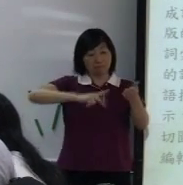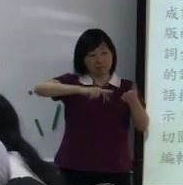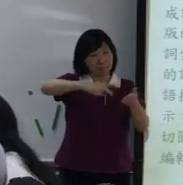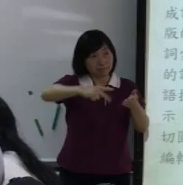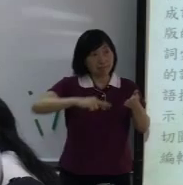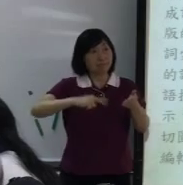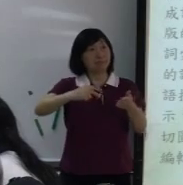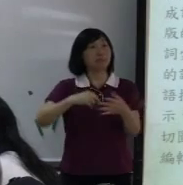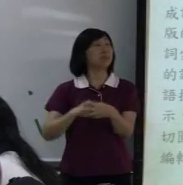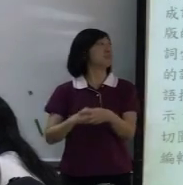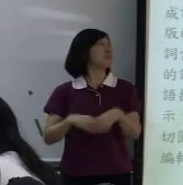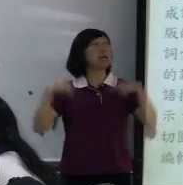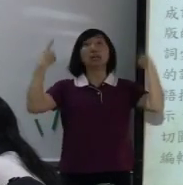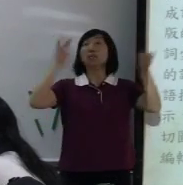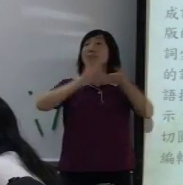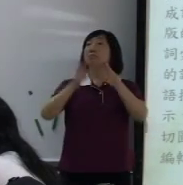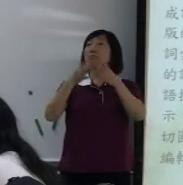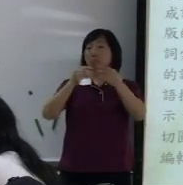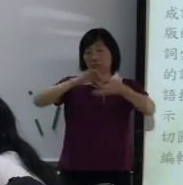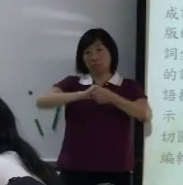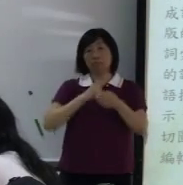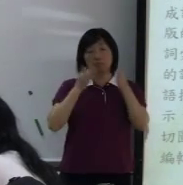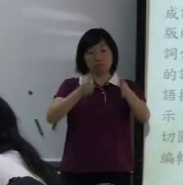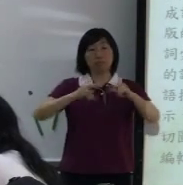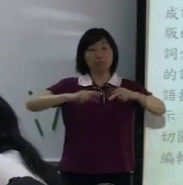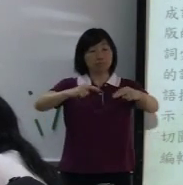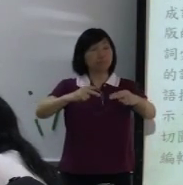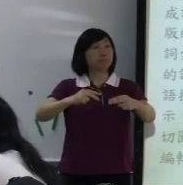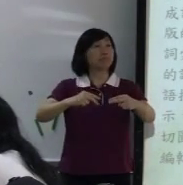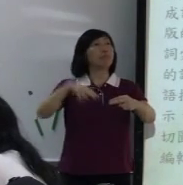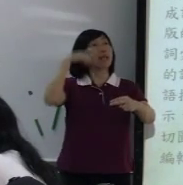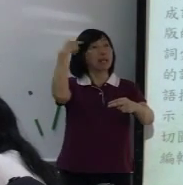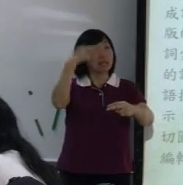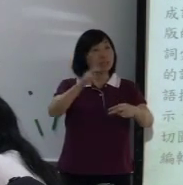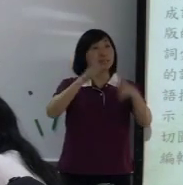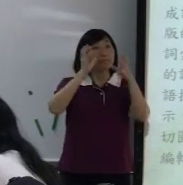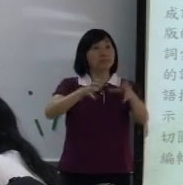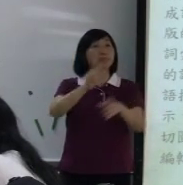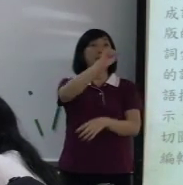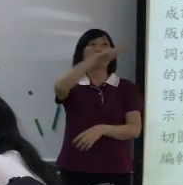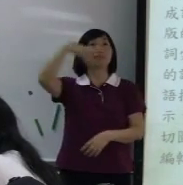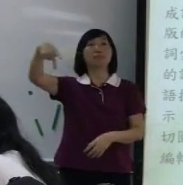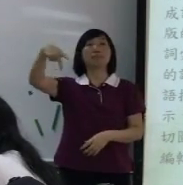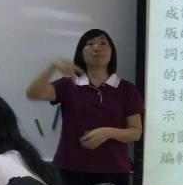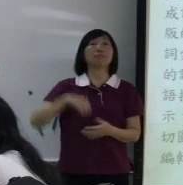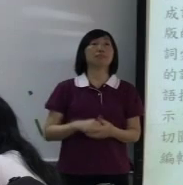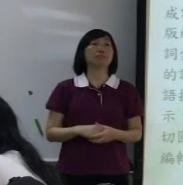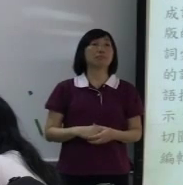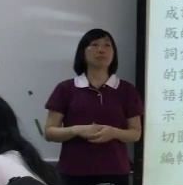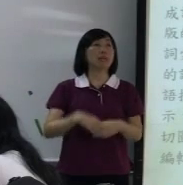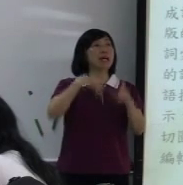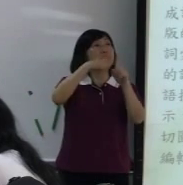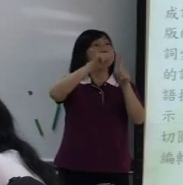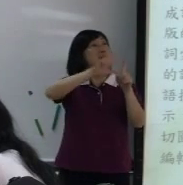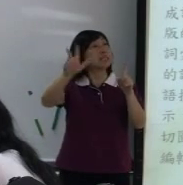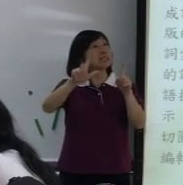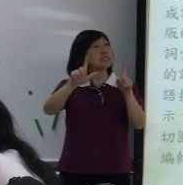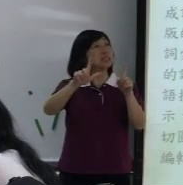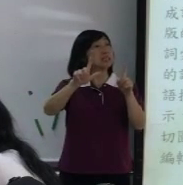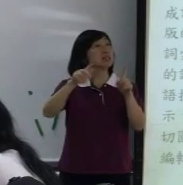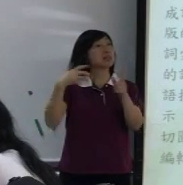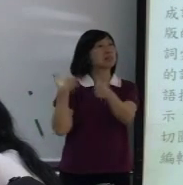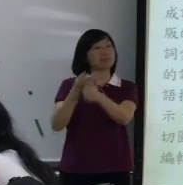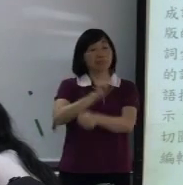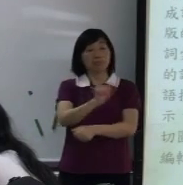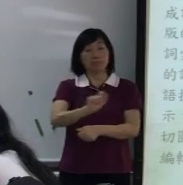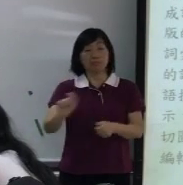修订这个常用手语词典，而且要建立 APP 的程式。